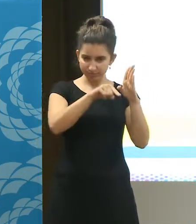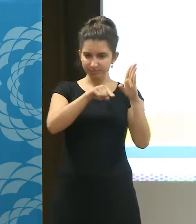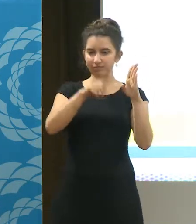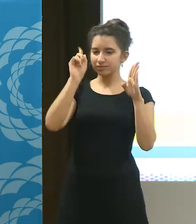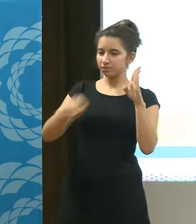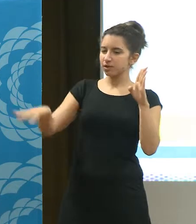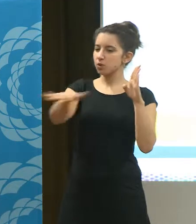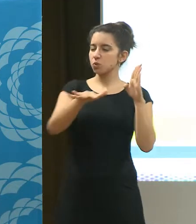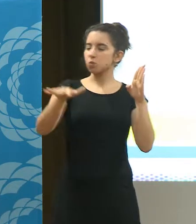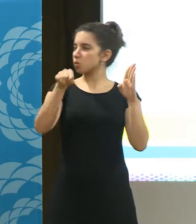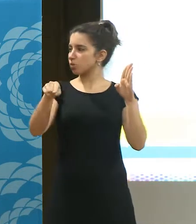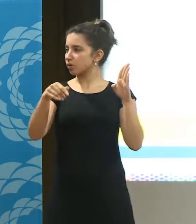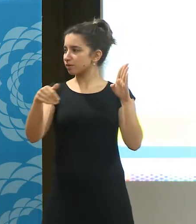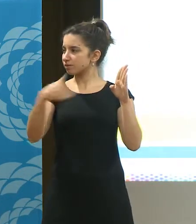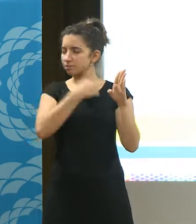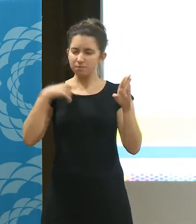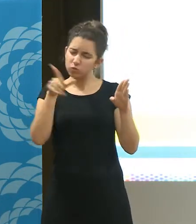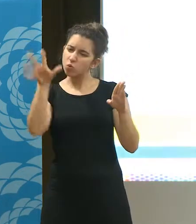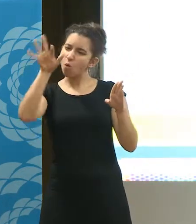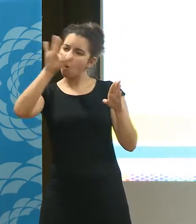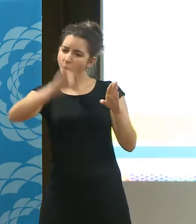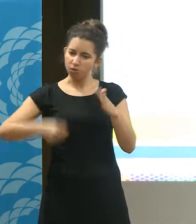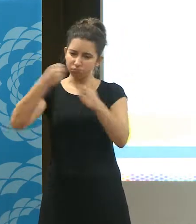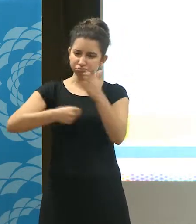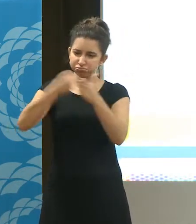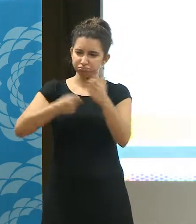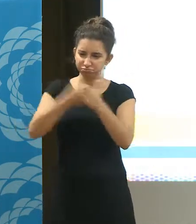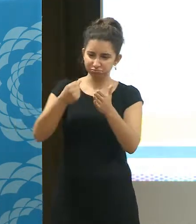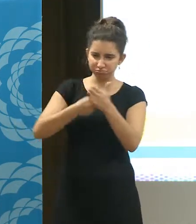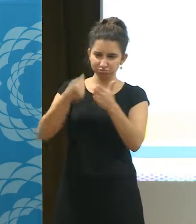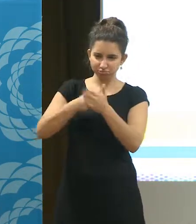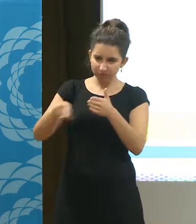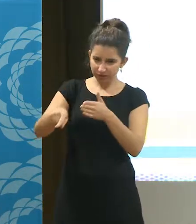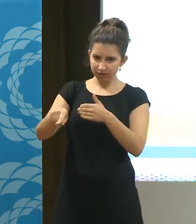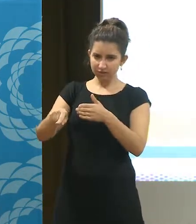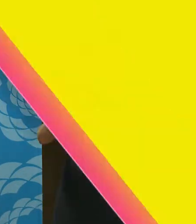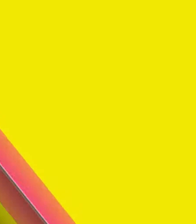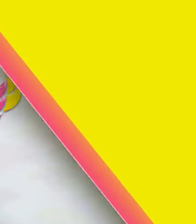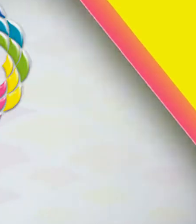de Barrio Ituzaingó Anexo, que día a día le ponen el pecho a este modelo que las asesina.